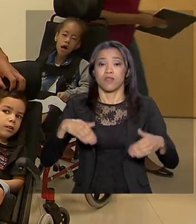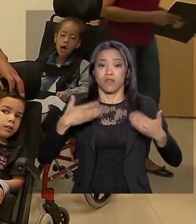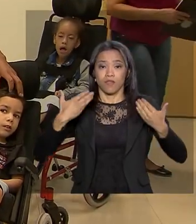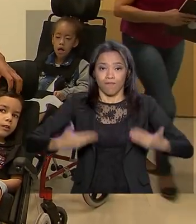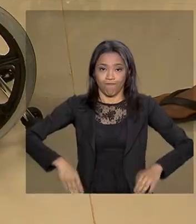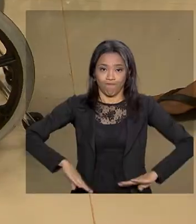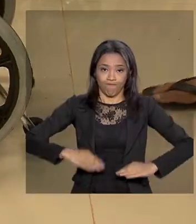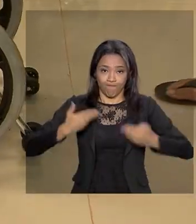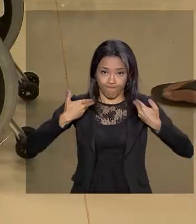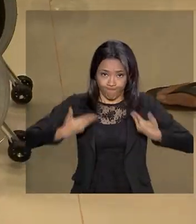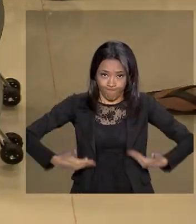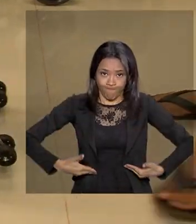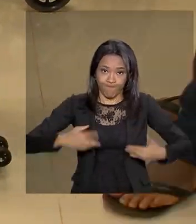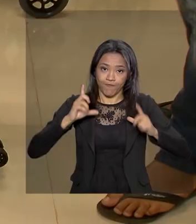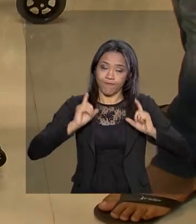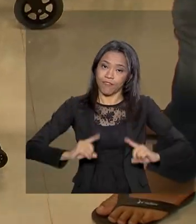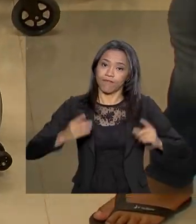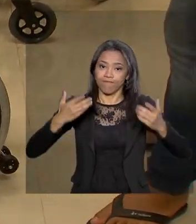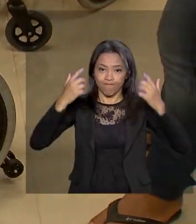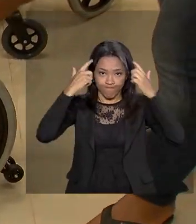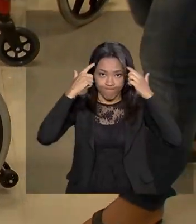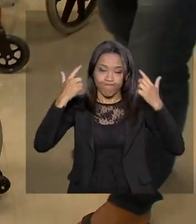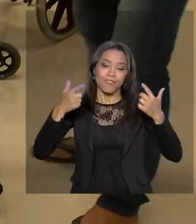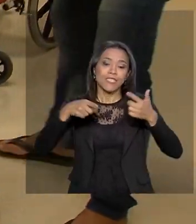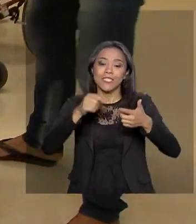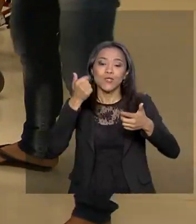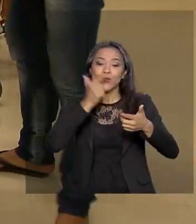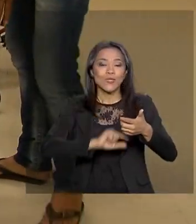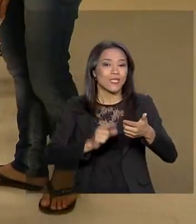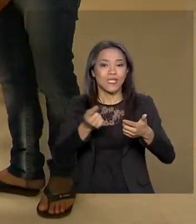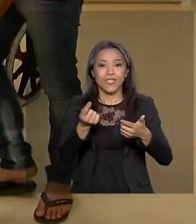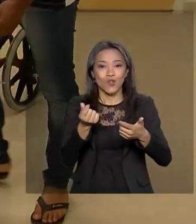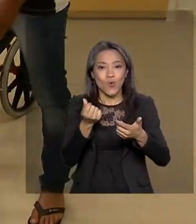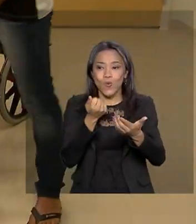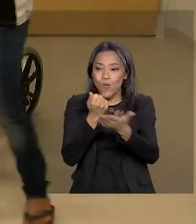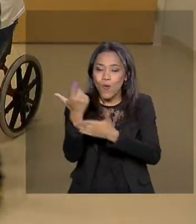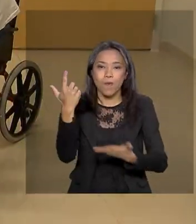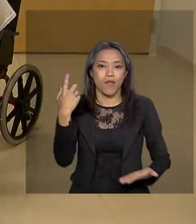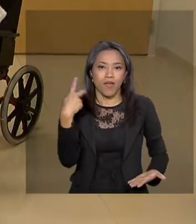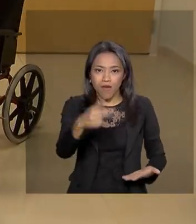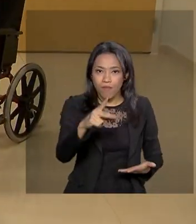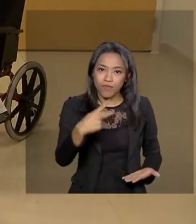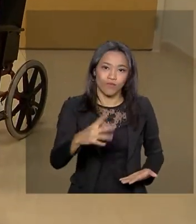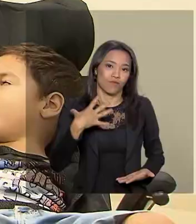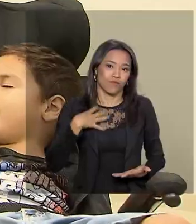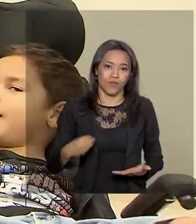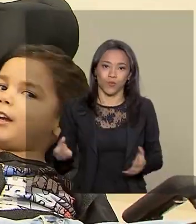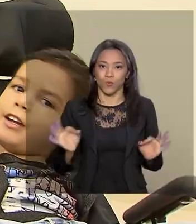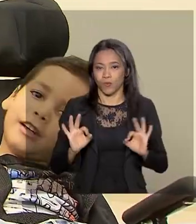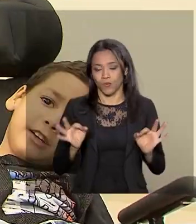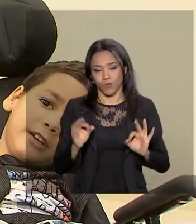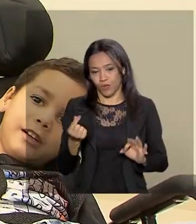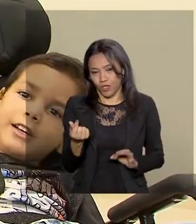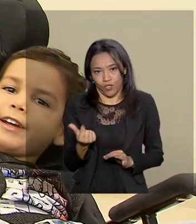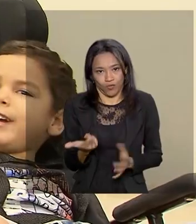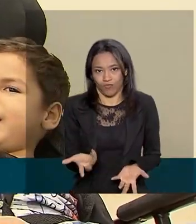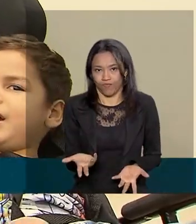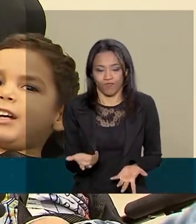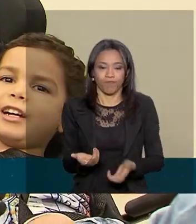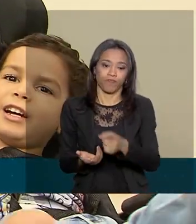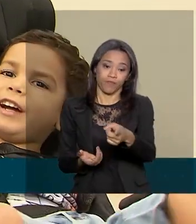sem o auxílio do governo não teria condições de comprar uma cadeira de rodas adequada para a criança. Veio para